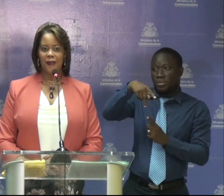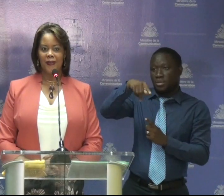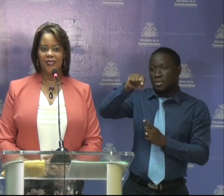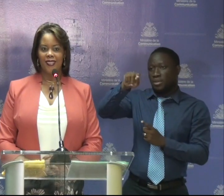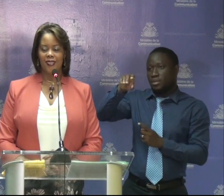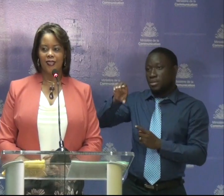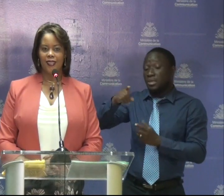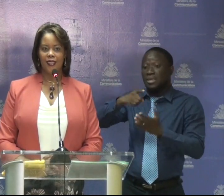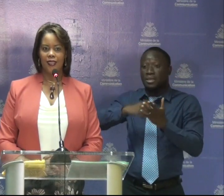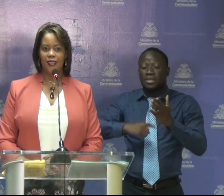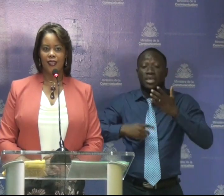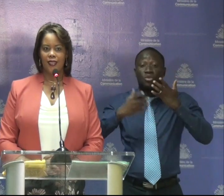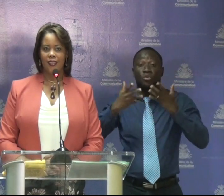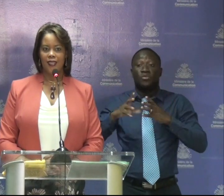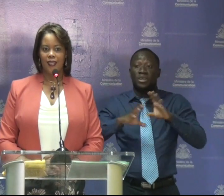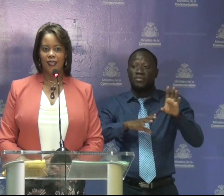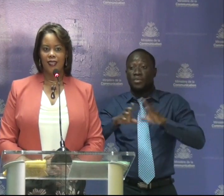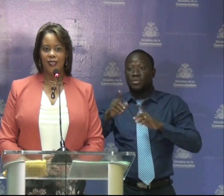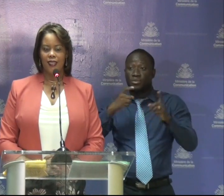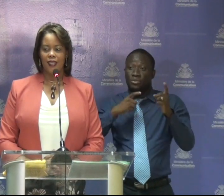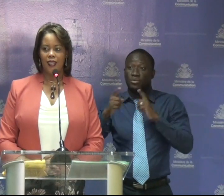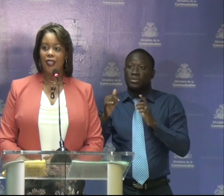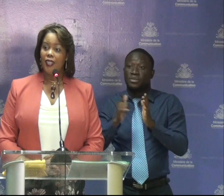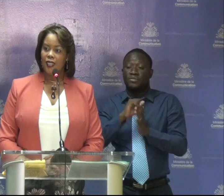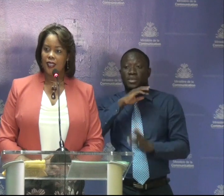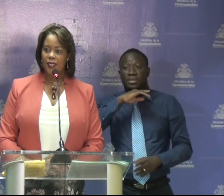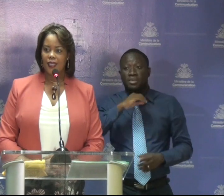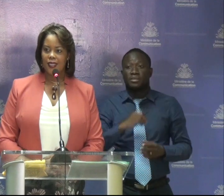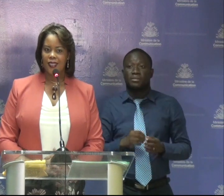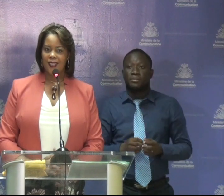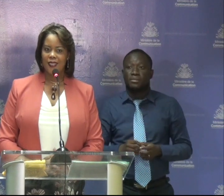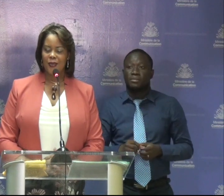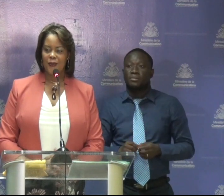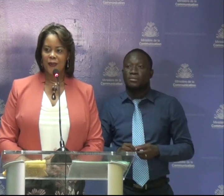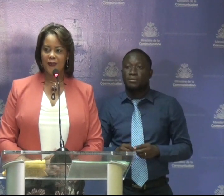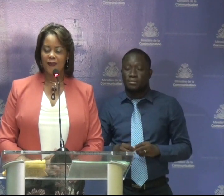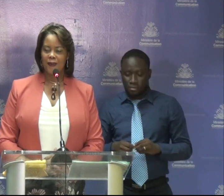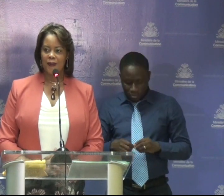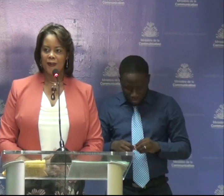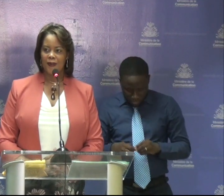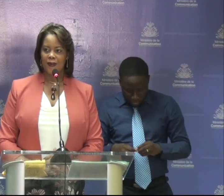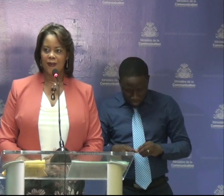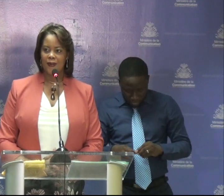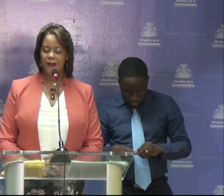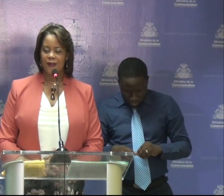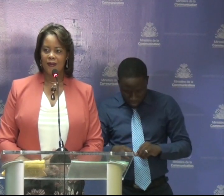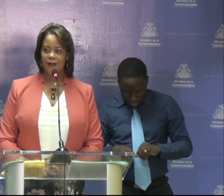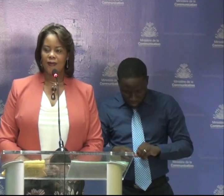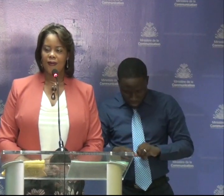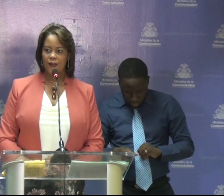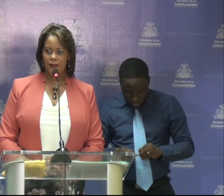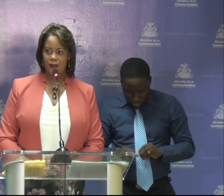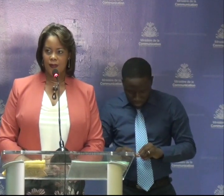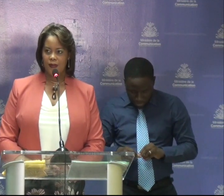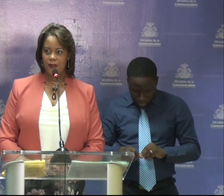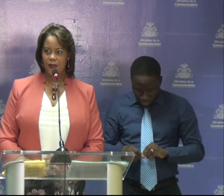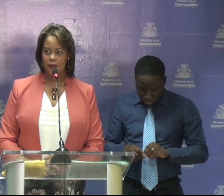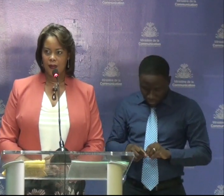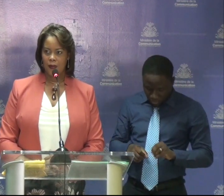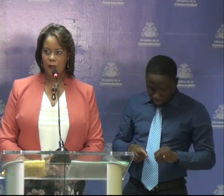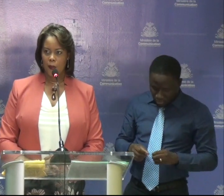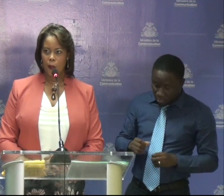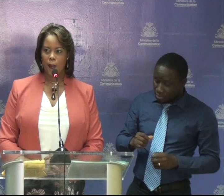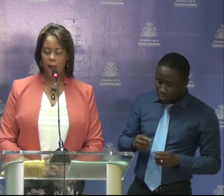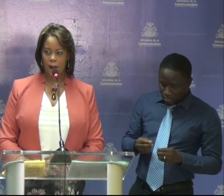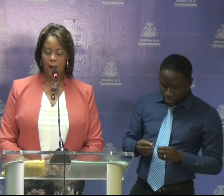ça nous même nous entend faire pour gérer cette situation ça? Parce que certainement, il peut aller en faveur du